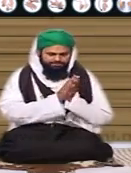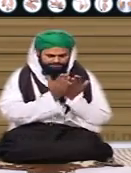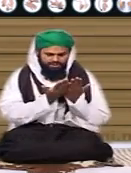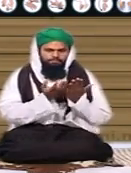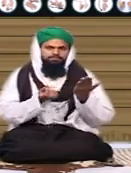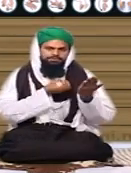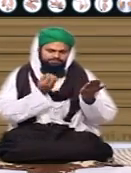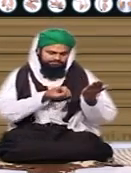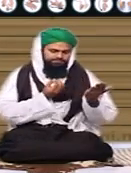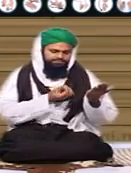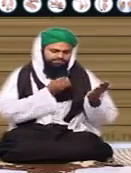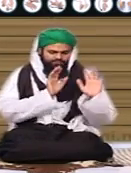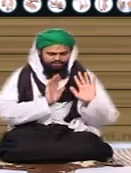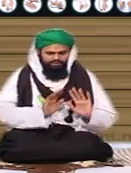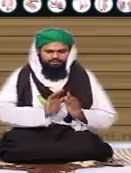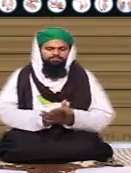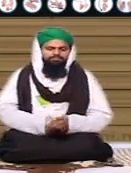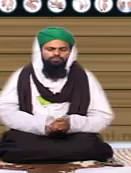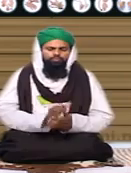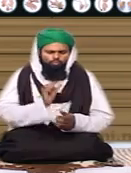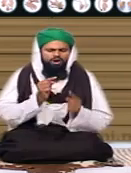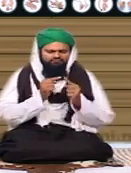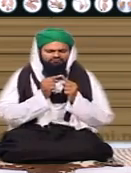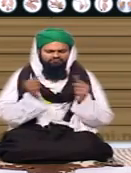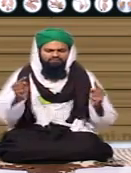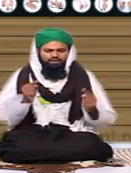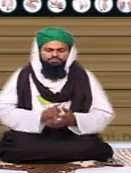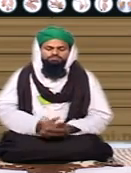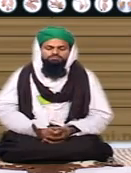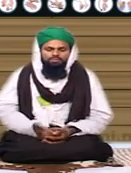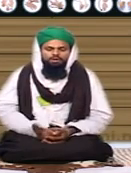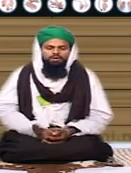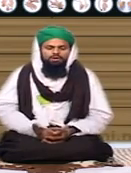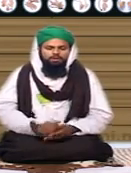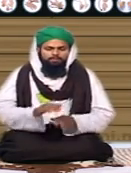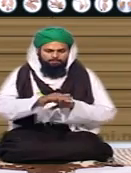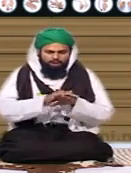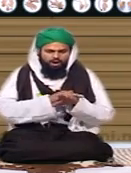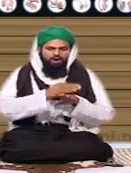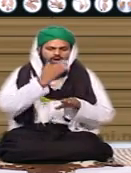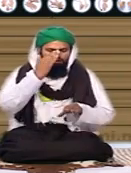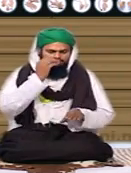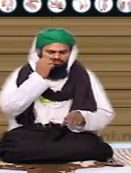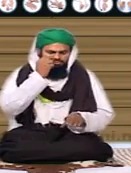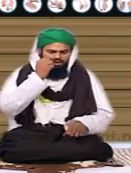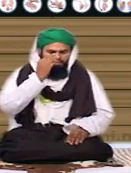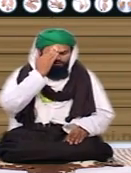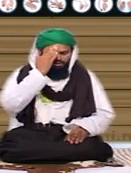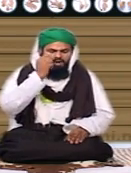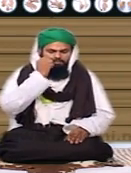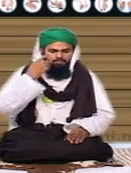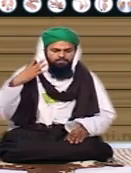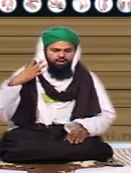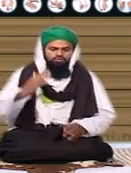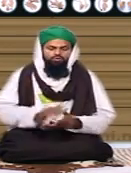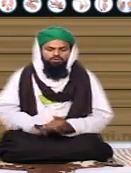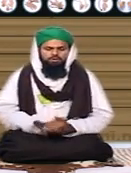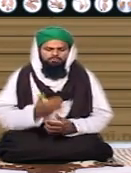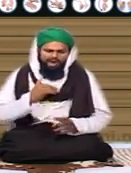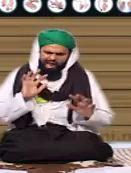ہے، اور بھی کتابوں میں اس واقعے کو نقل کیا ہے بس فرق کے ساتھ۔ میرے پیارے اسلامی بھائیوں، یہ کوئی افسانہ